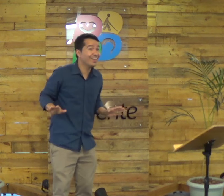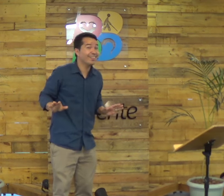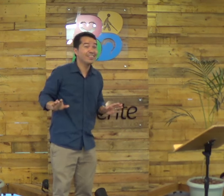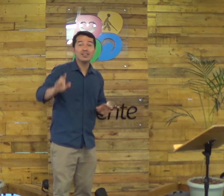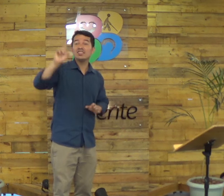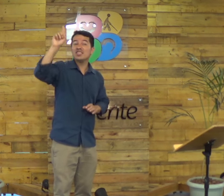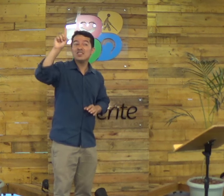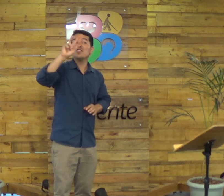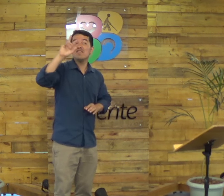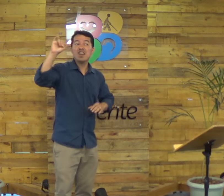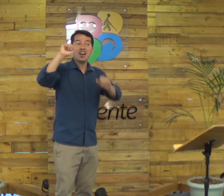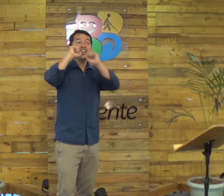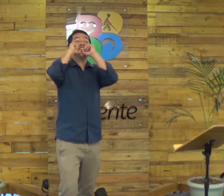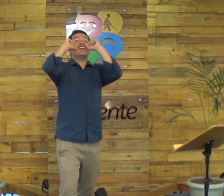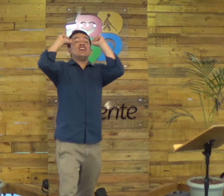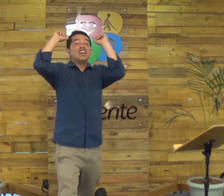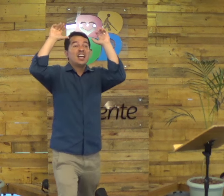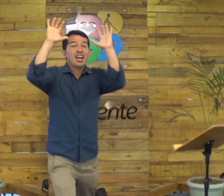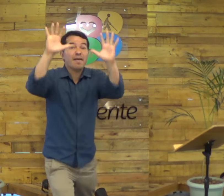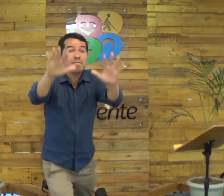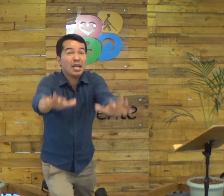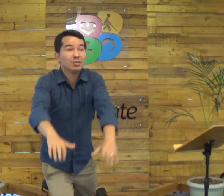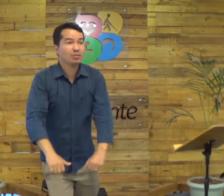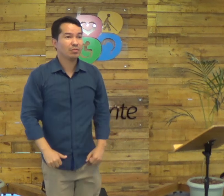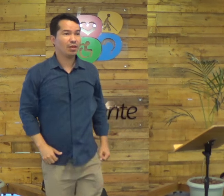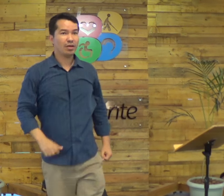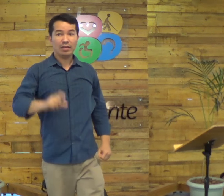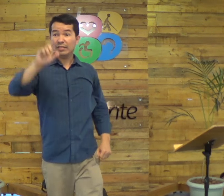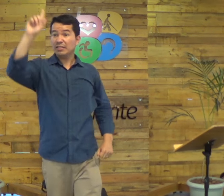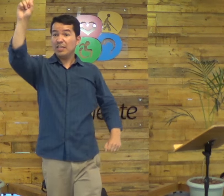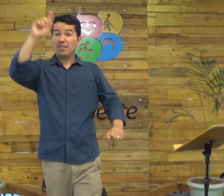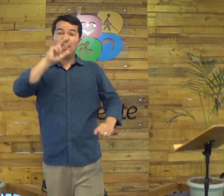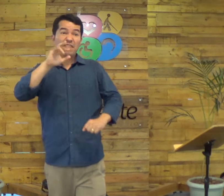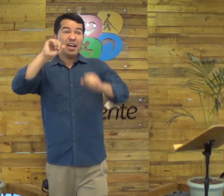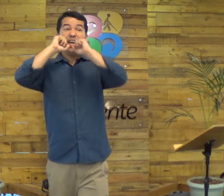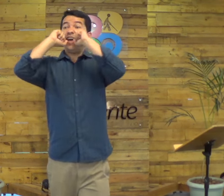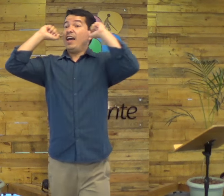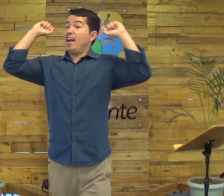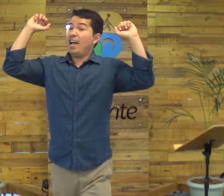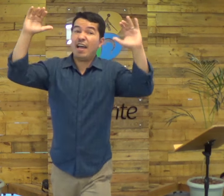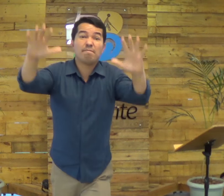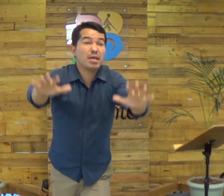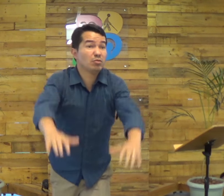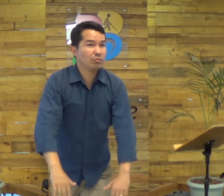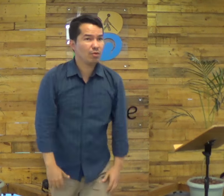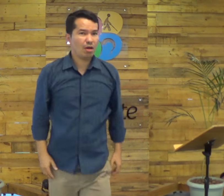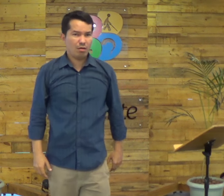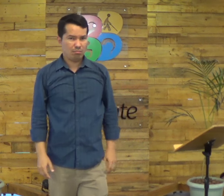você nunca vai estar sozinho, porque Deus vai te abençoar, Deus vai abençoar,